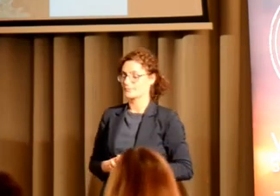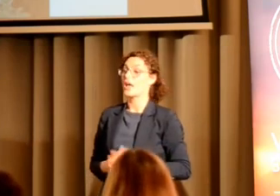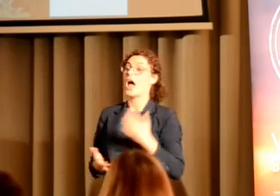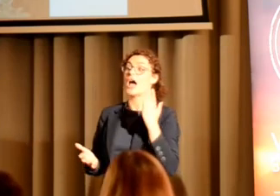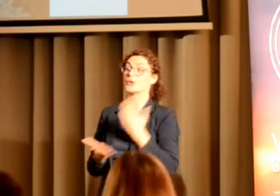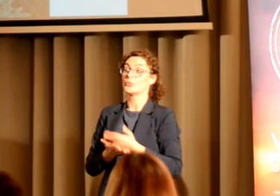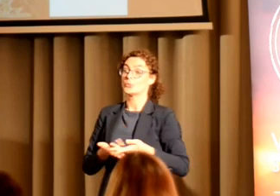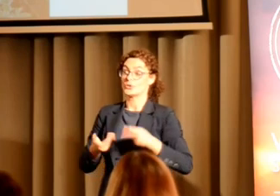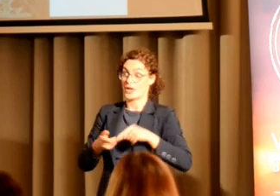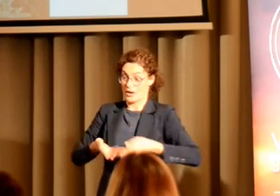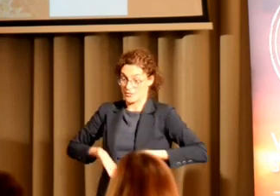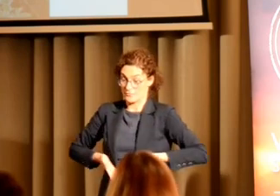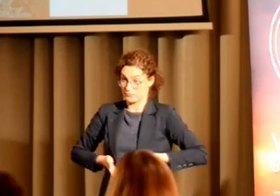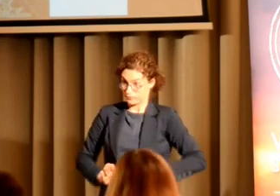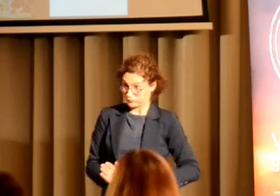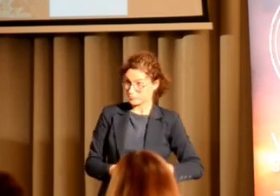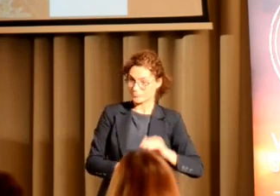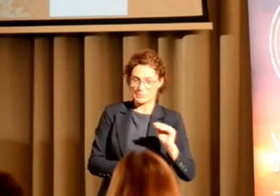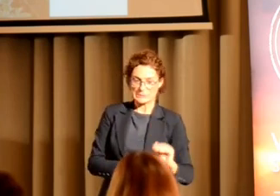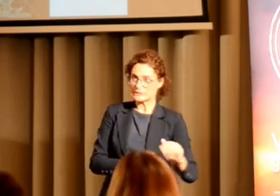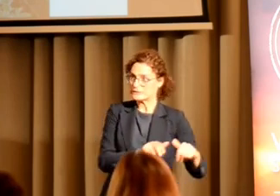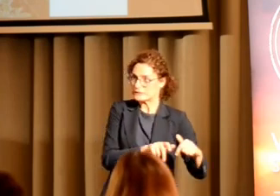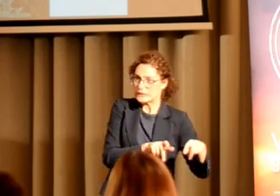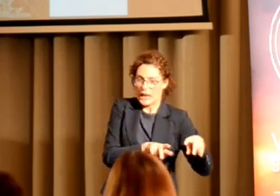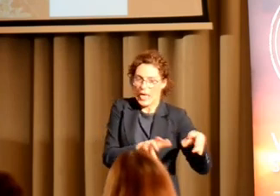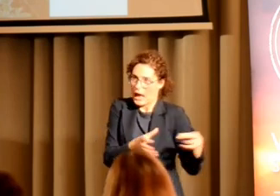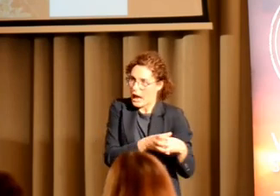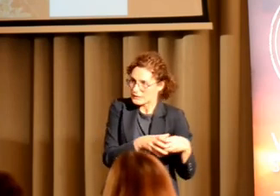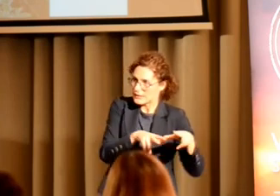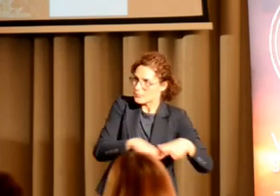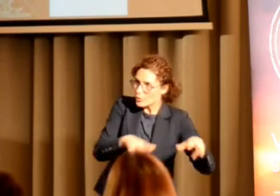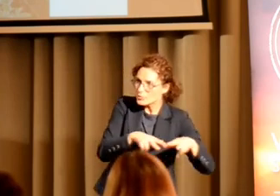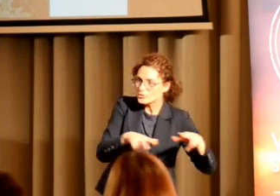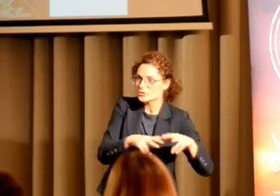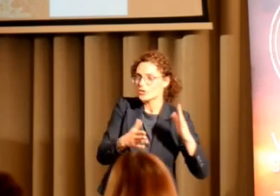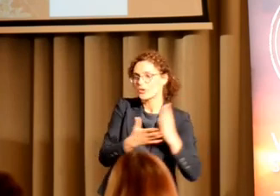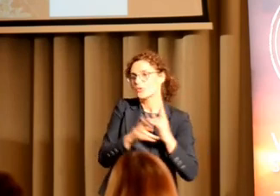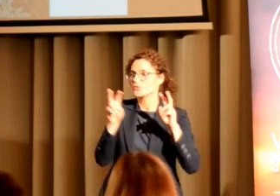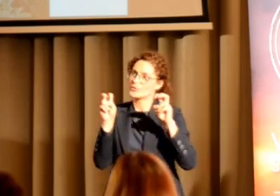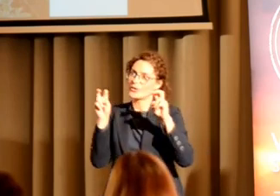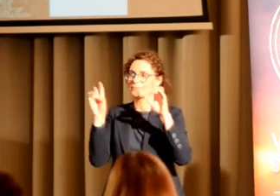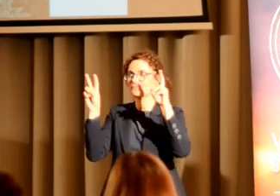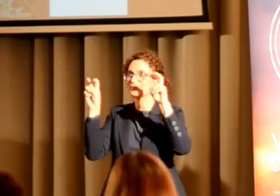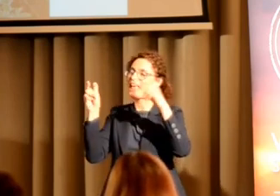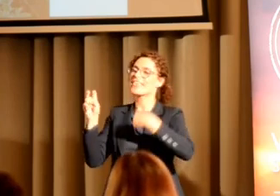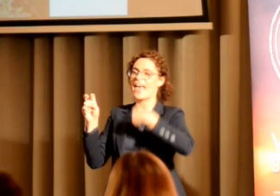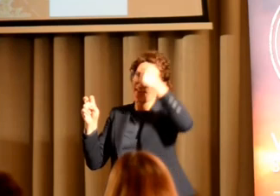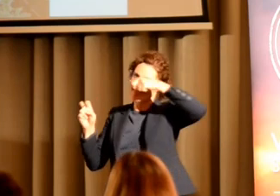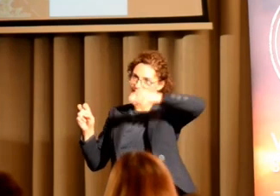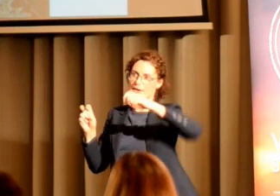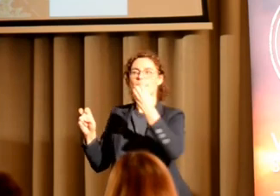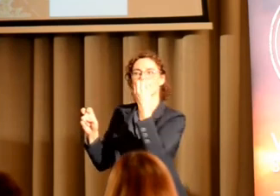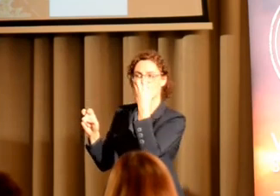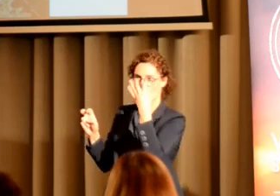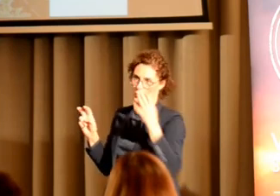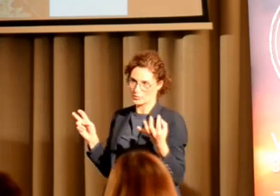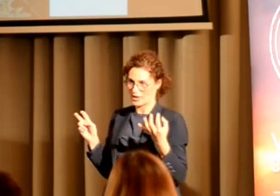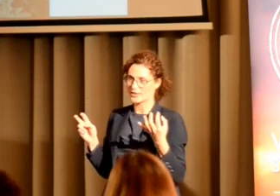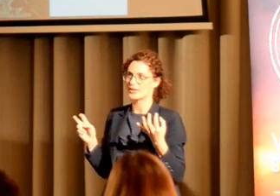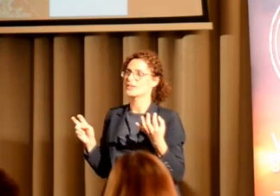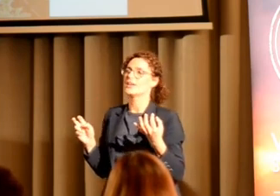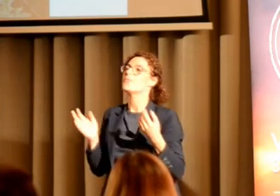się młode, zaczyna się coś w rodzaju, robić coś w rodzaju kwiatuszka, ja to nazywam w ten sposób, z